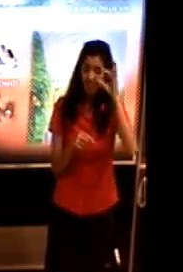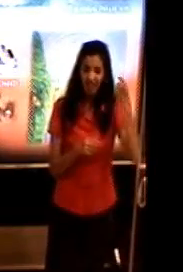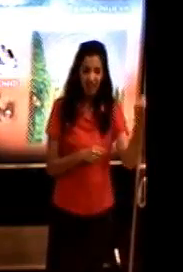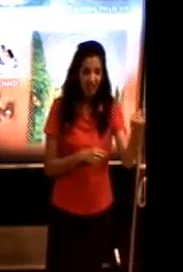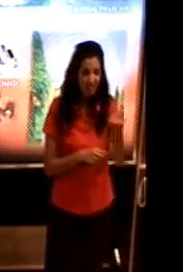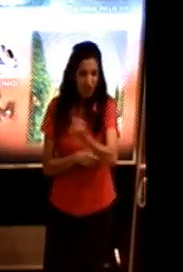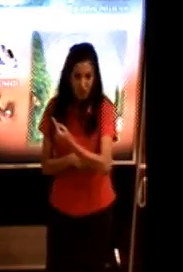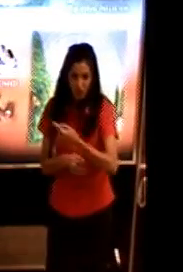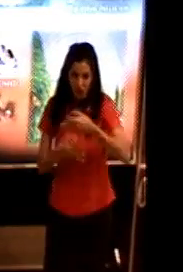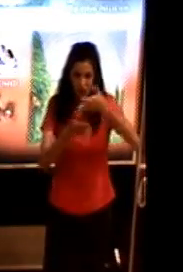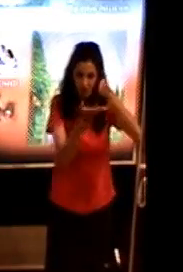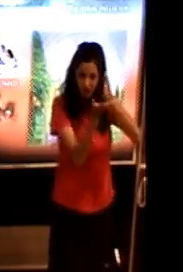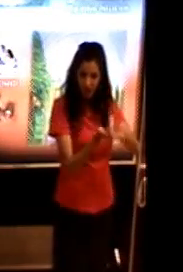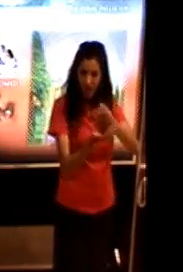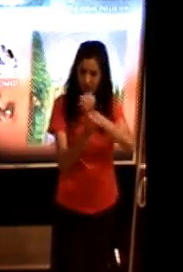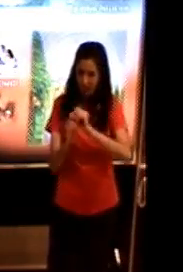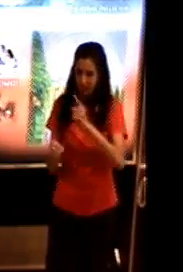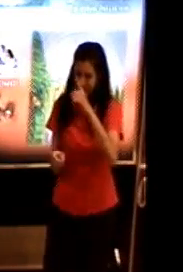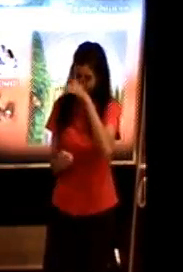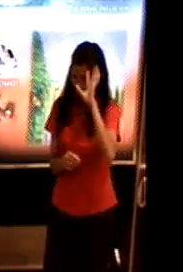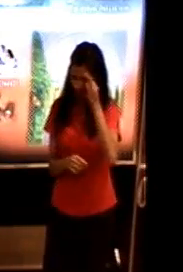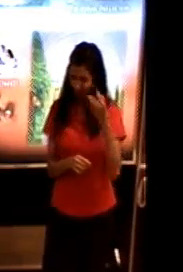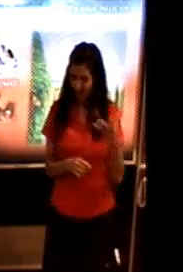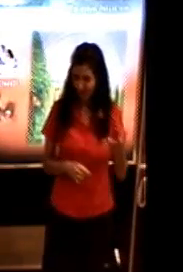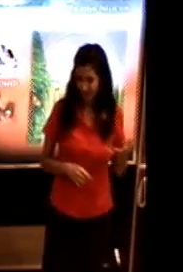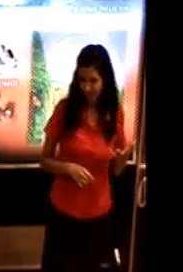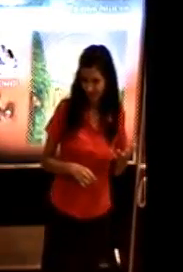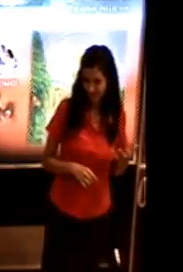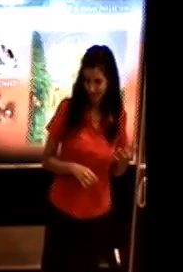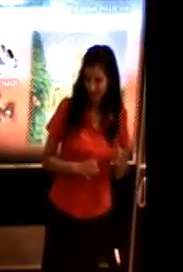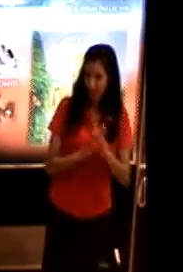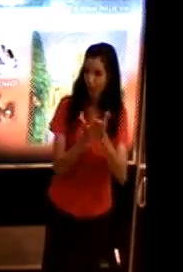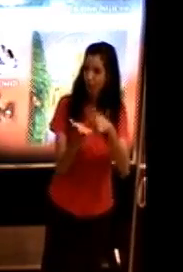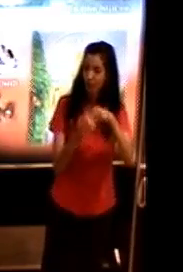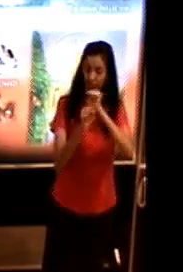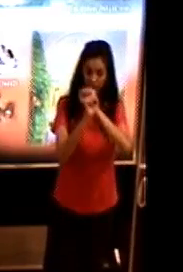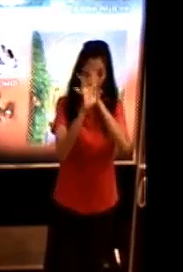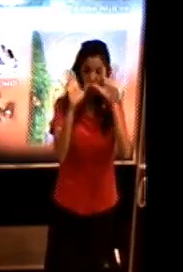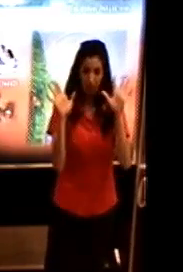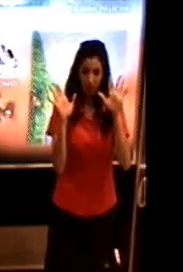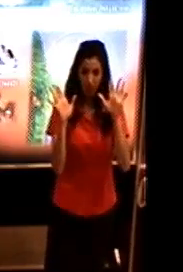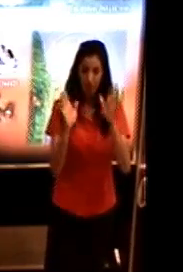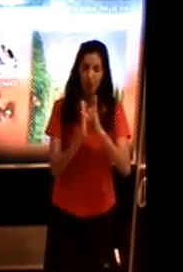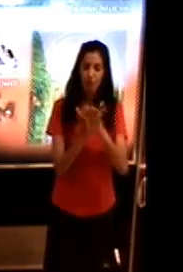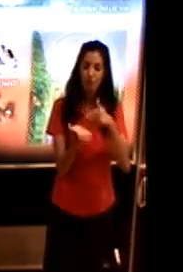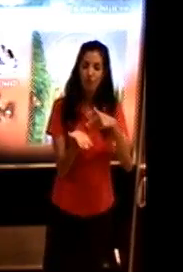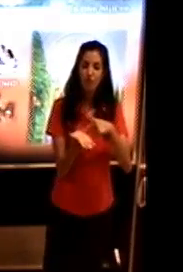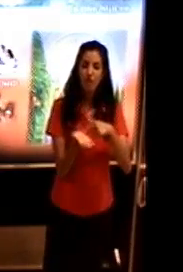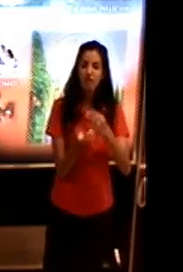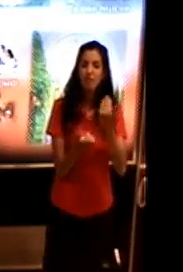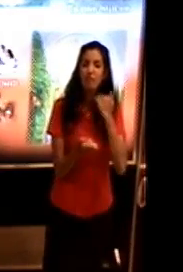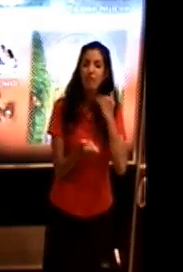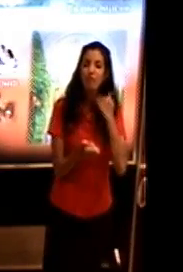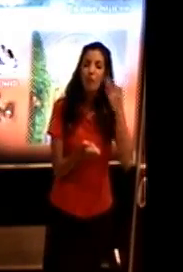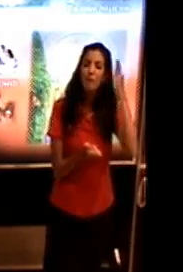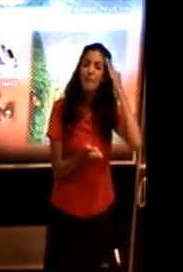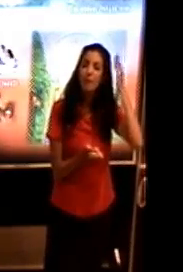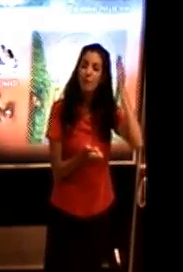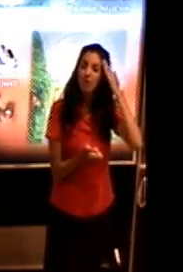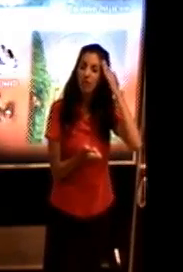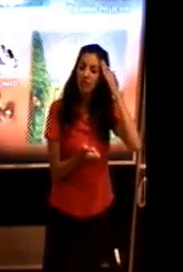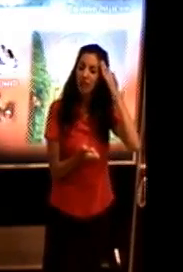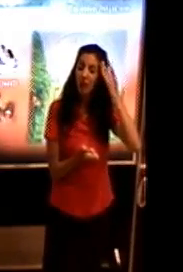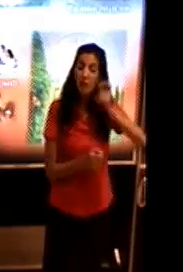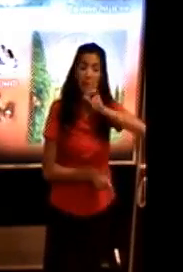Los registros son claros de los libros de los cielos. La Biblia habla del libro de memorias del cielo. Todo acto del ser